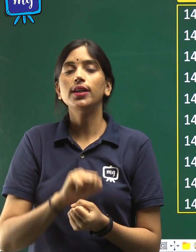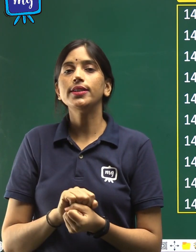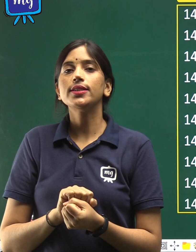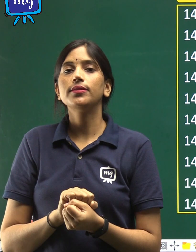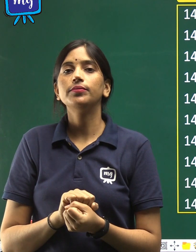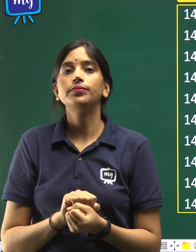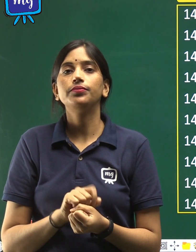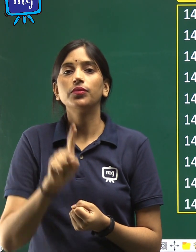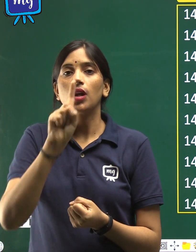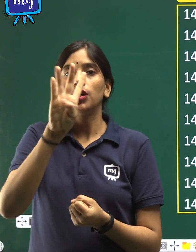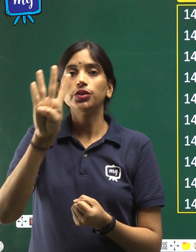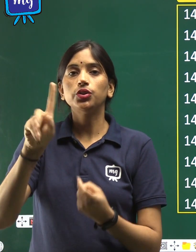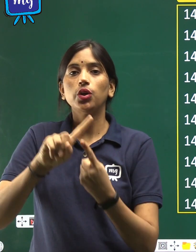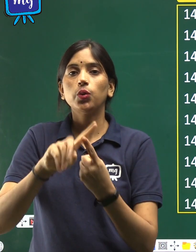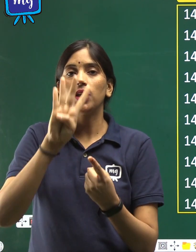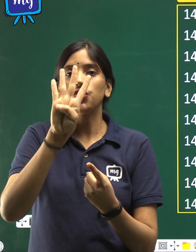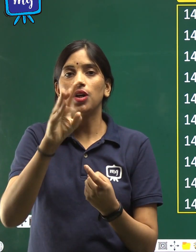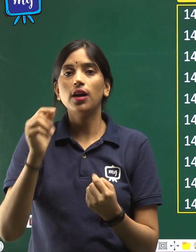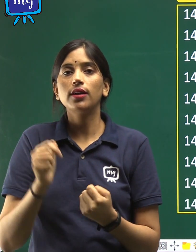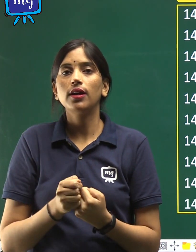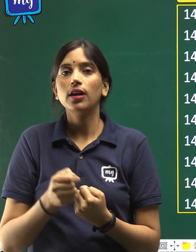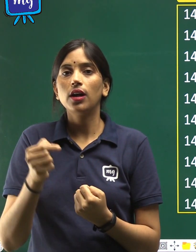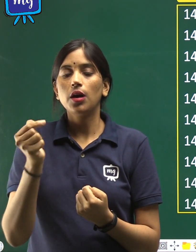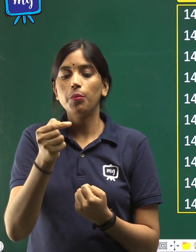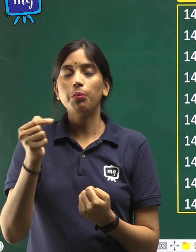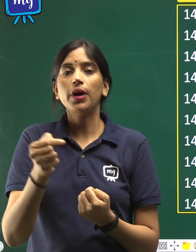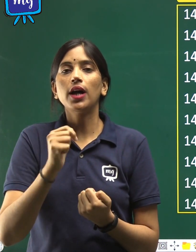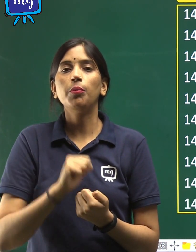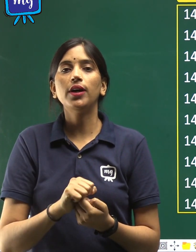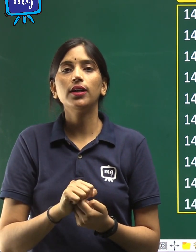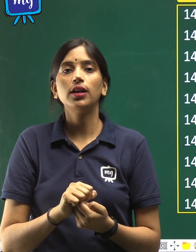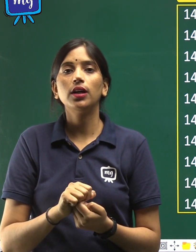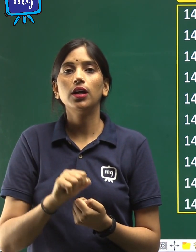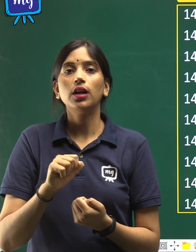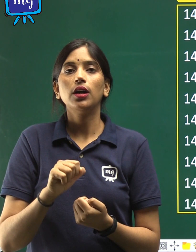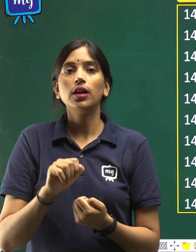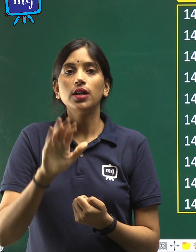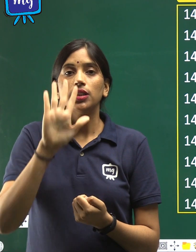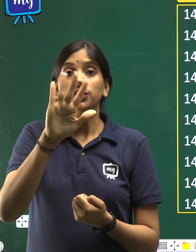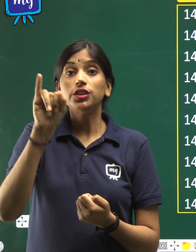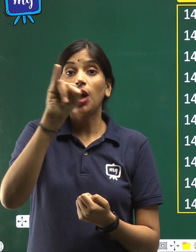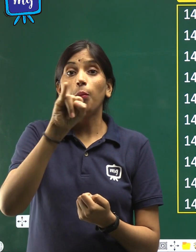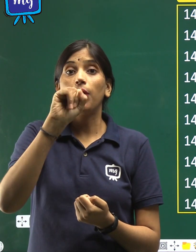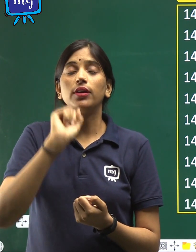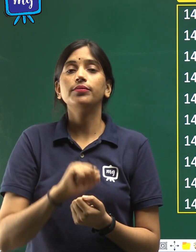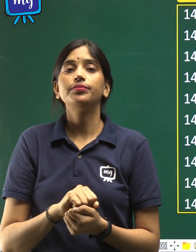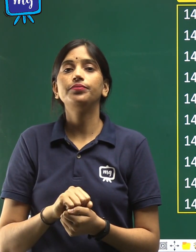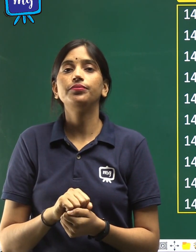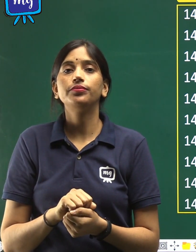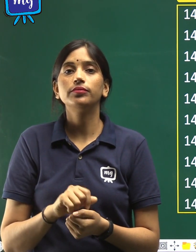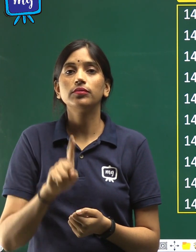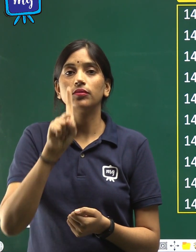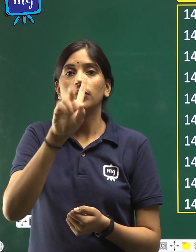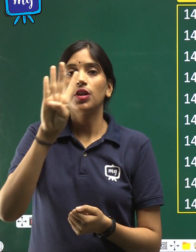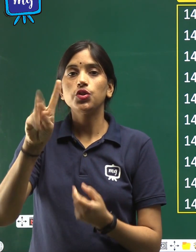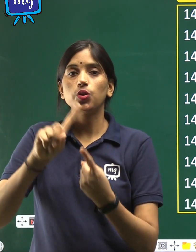42। 14 गुणा 4 बराबर 56।